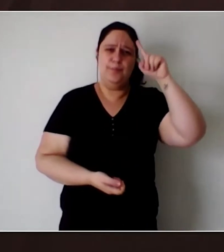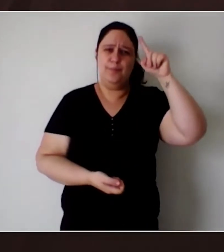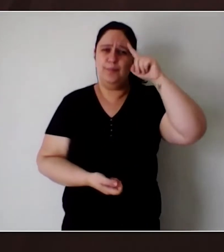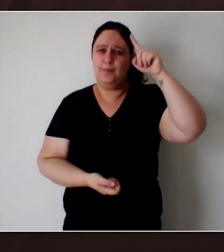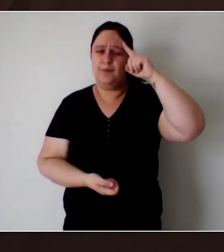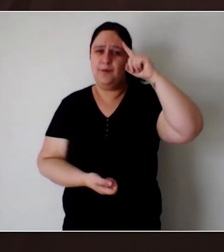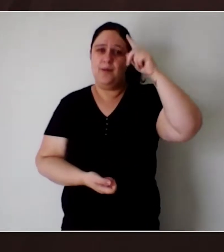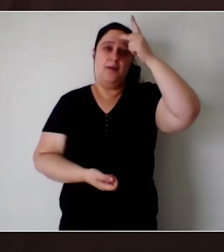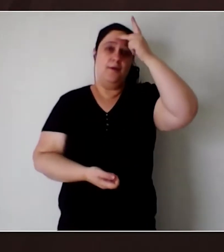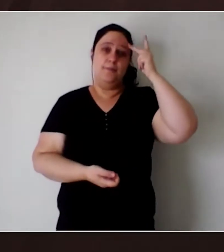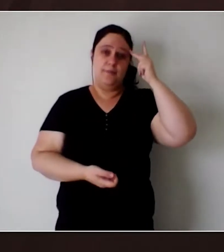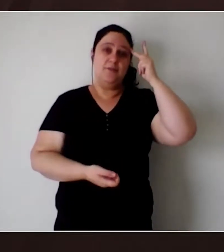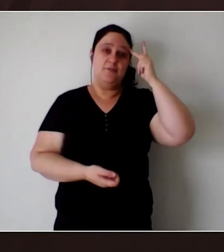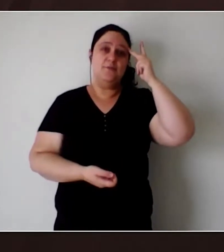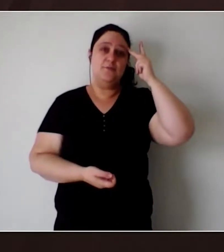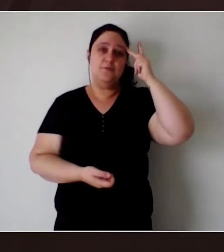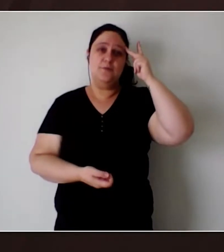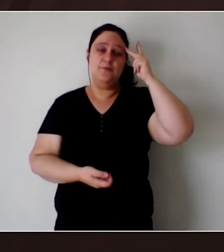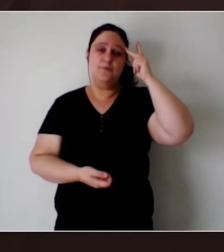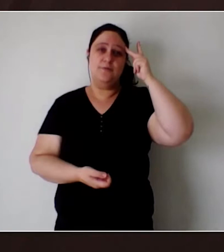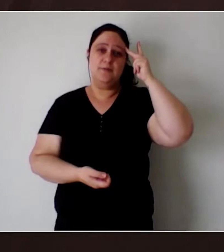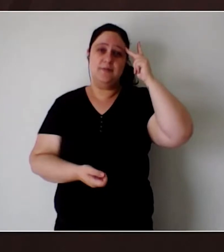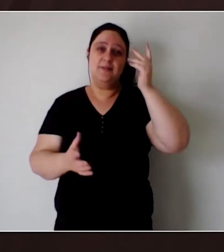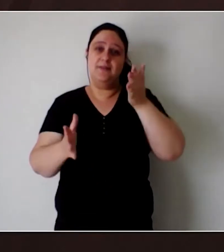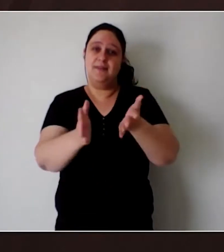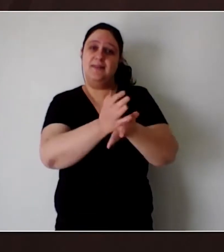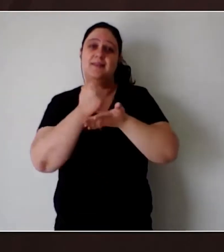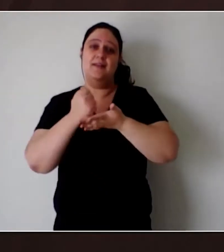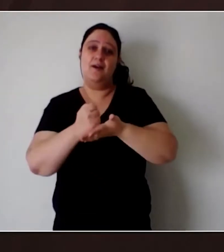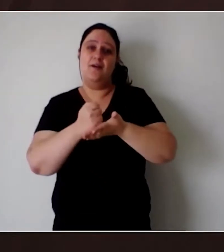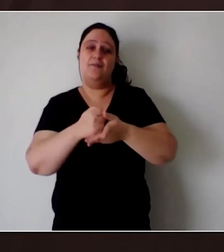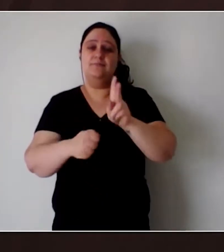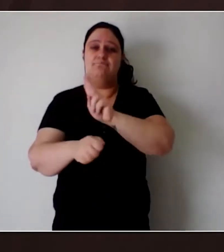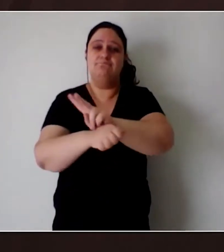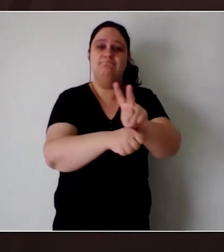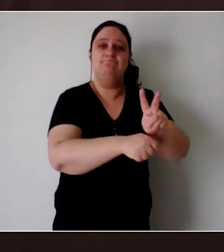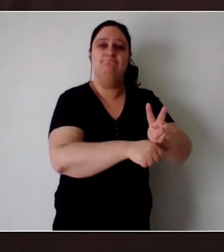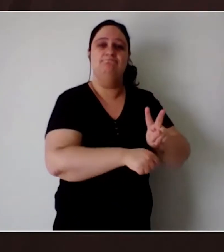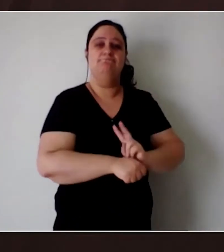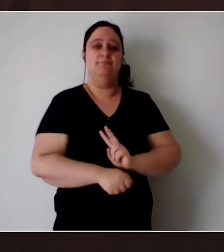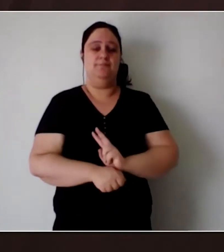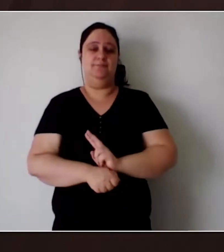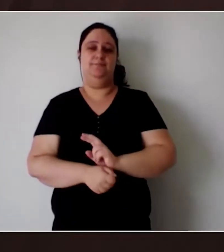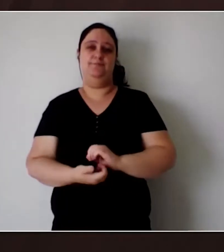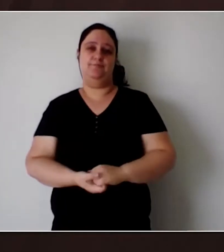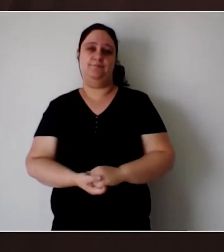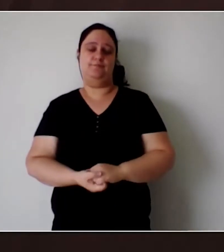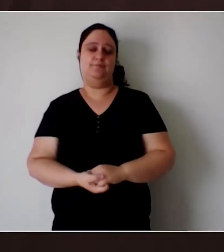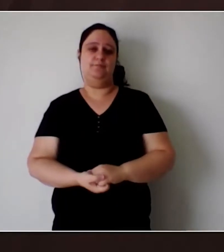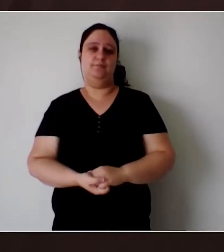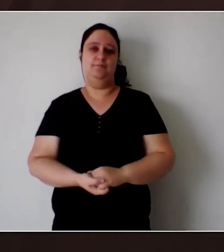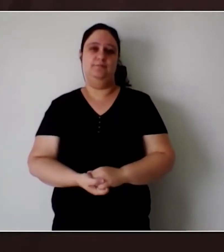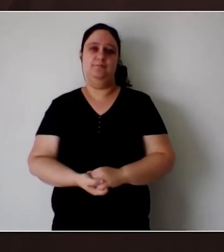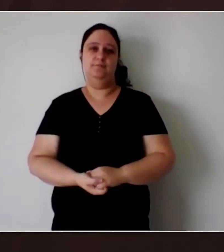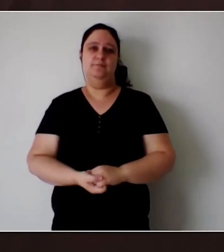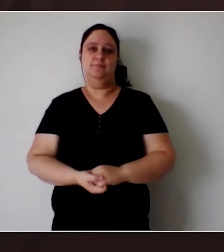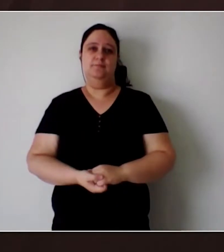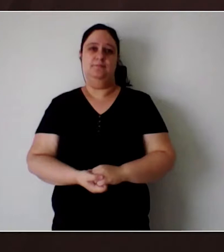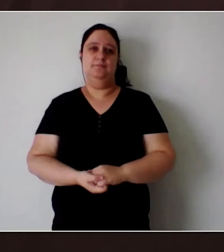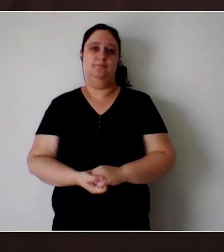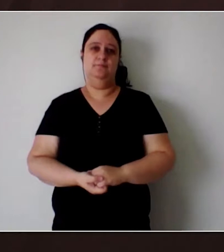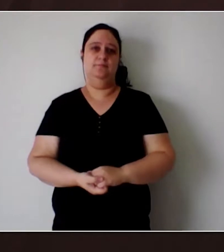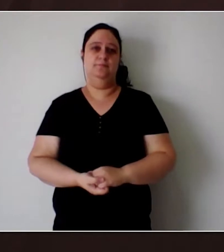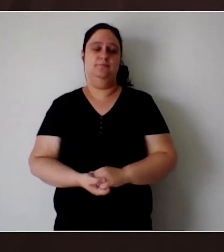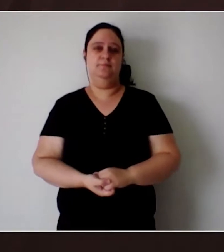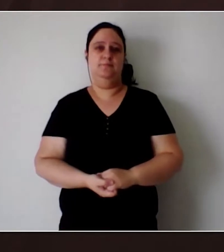salvas, dia a dia pessoas estão sendo cuidadas e sendo introduzidas na igreja. Então, irmãos, o livro